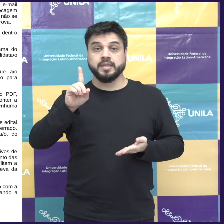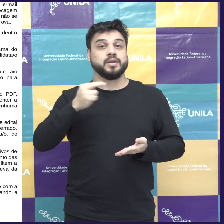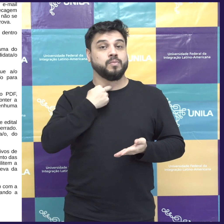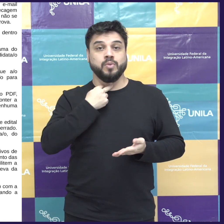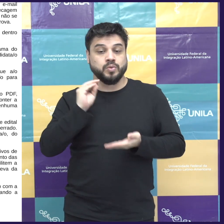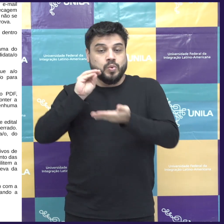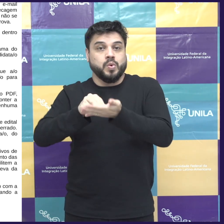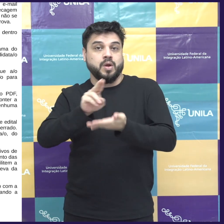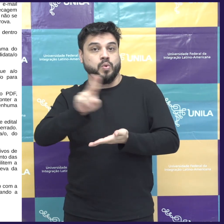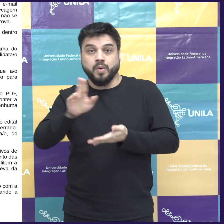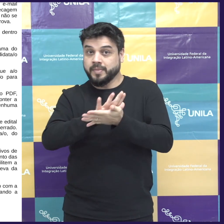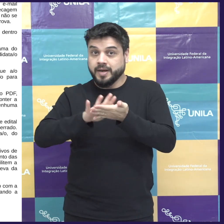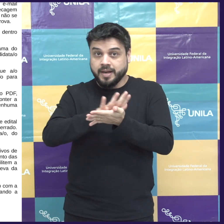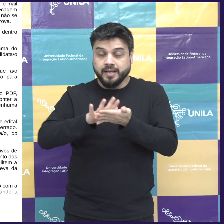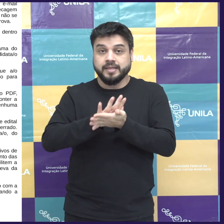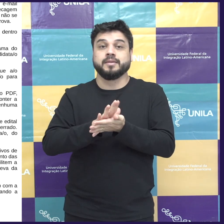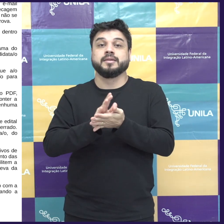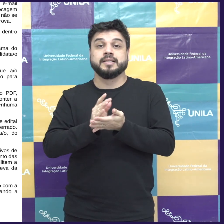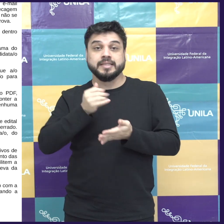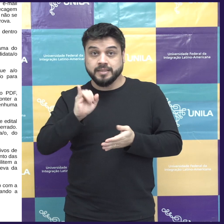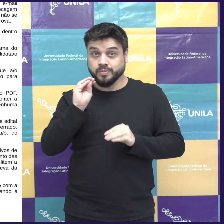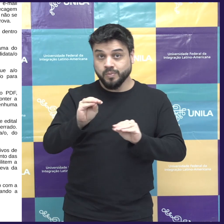de desclassificação do processo.